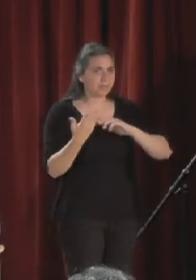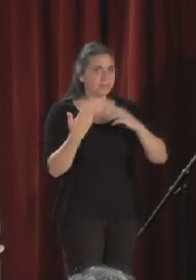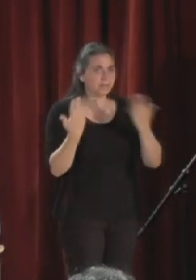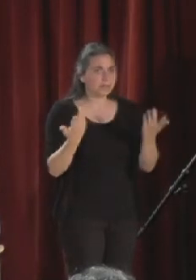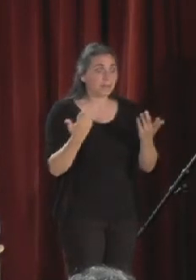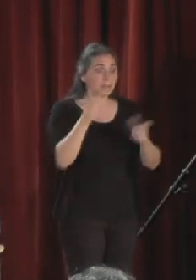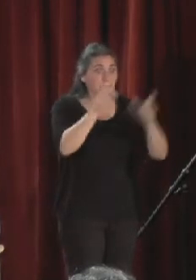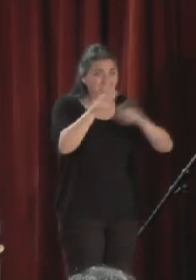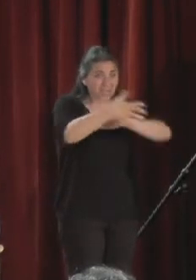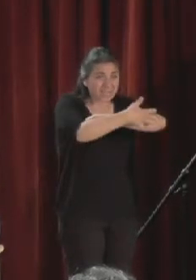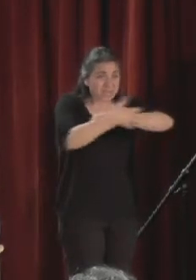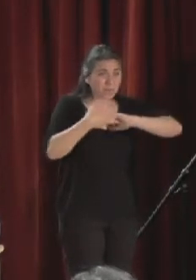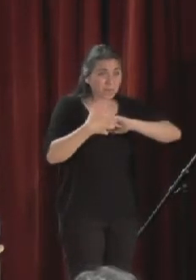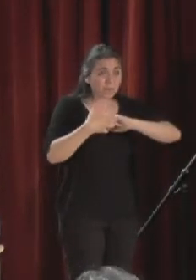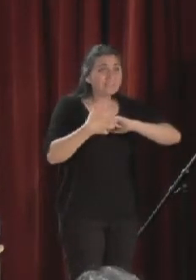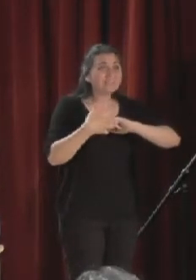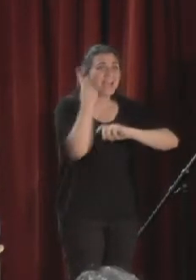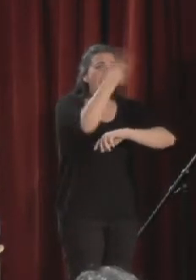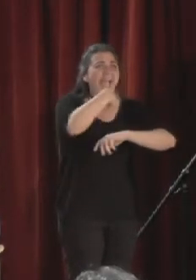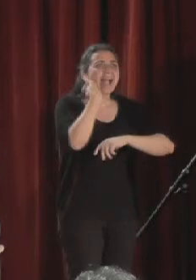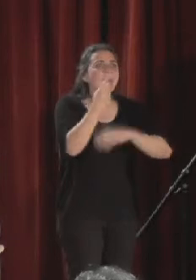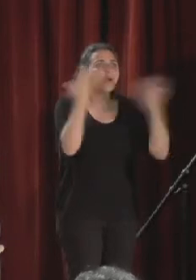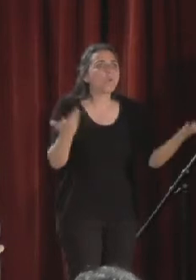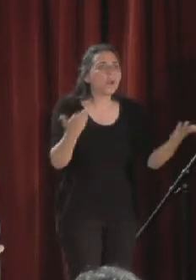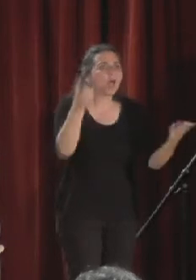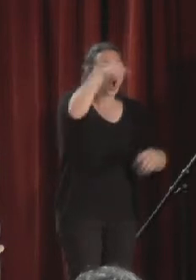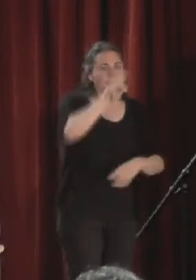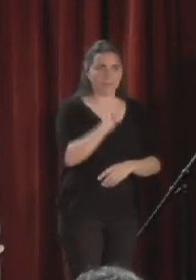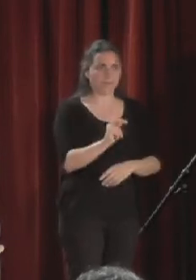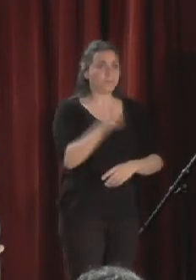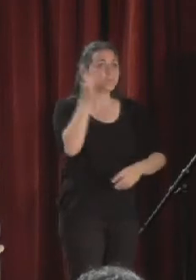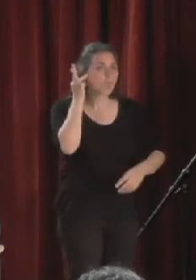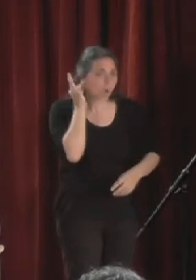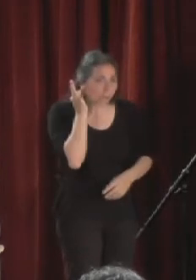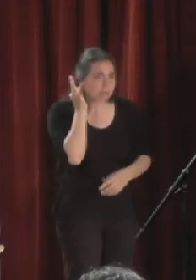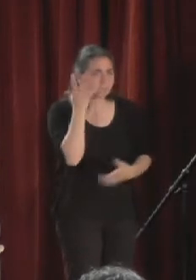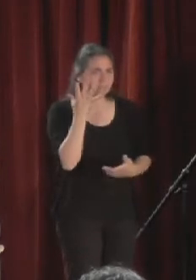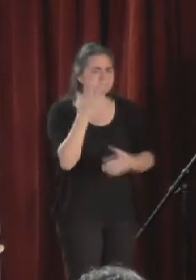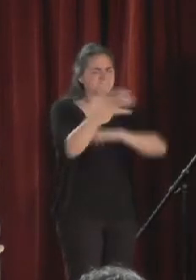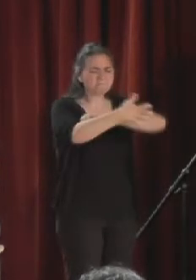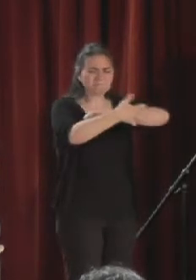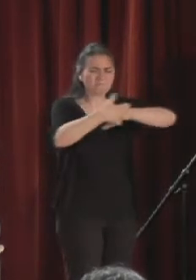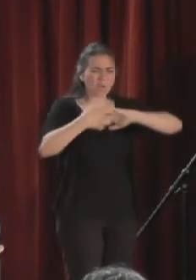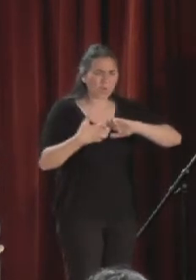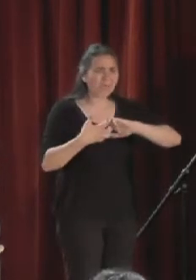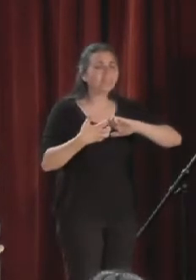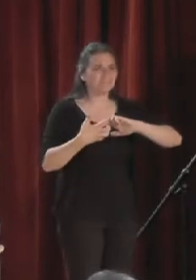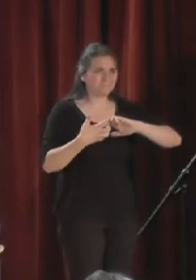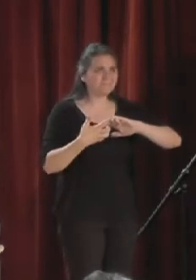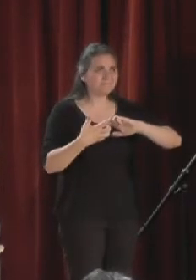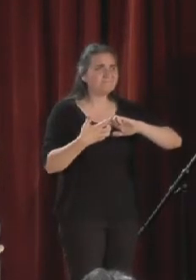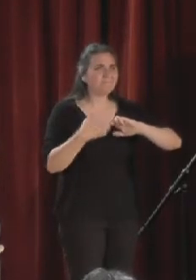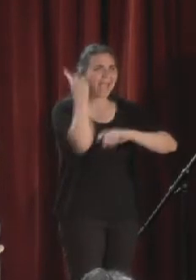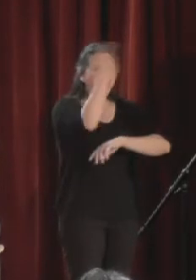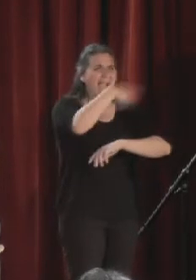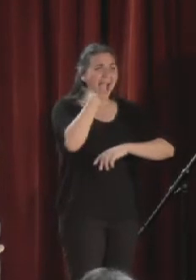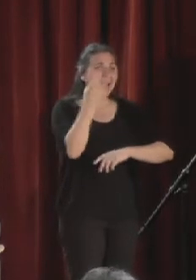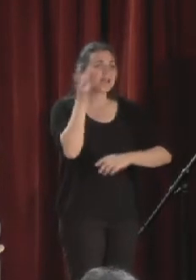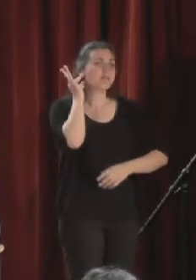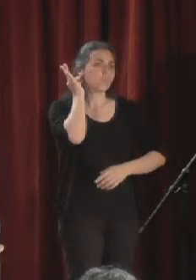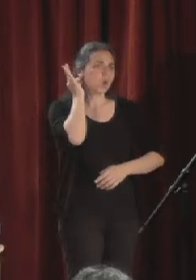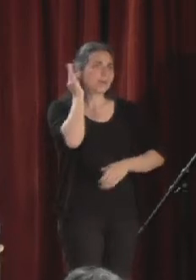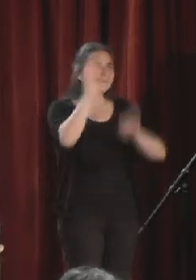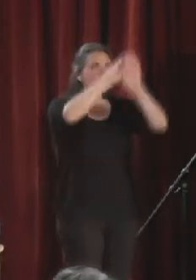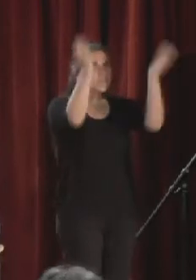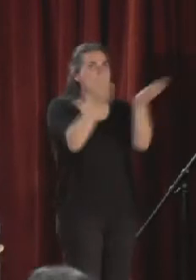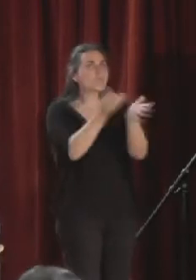Os pobres teñen cara de muller no noso país. A pobreza ten cara de muller no mundo.